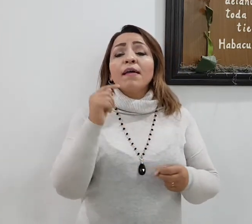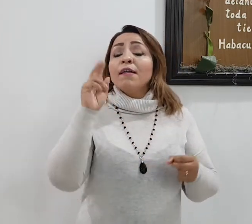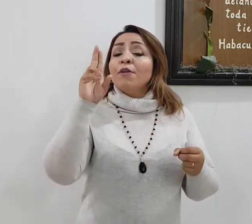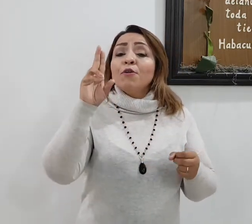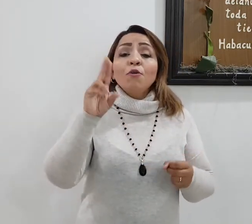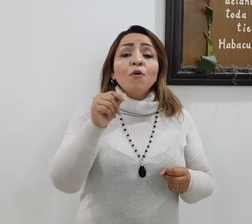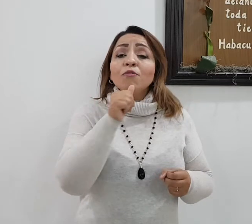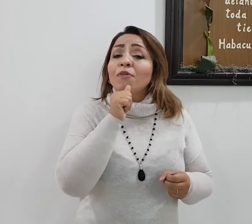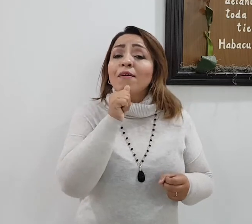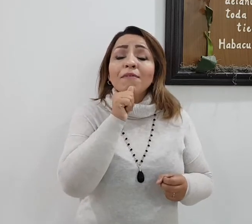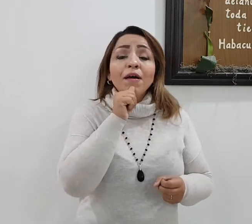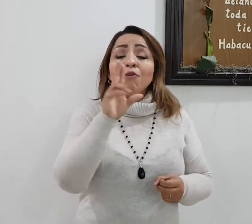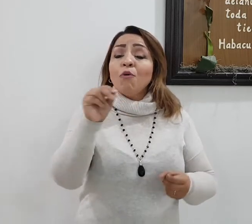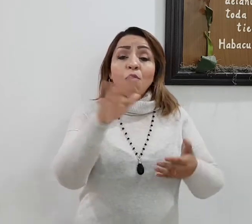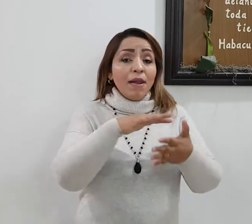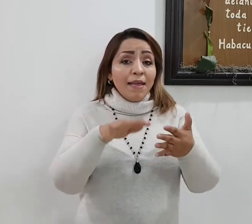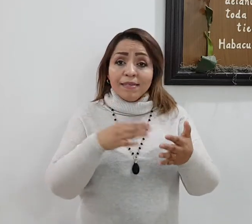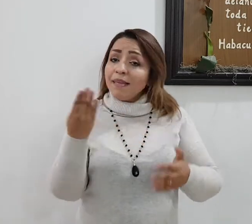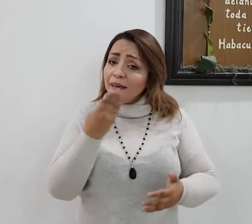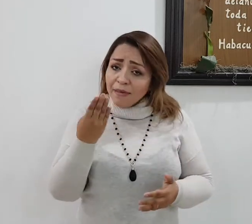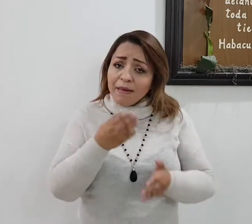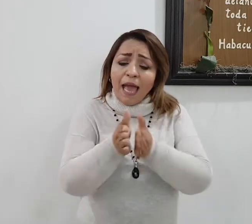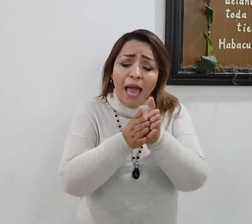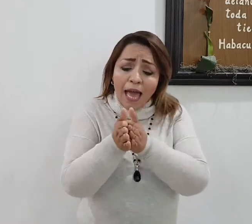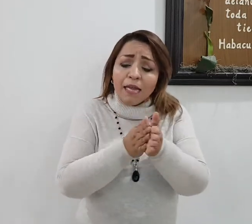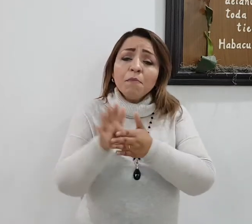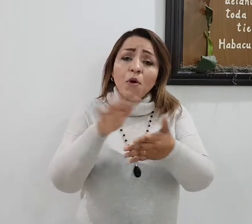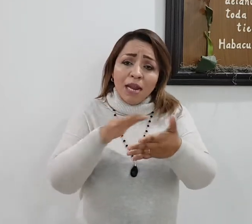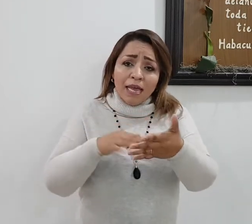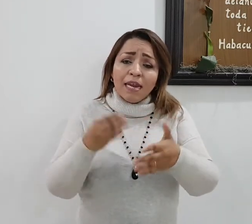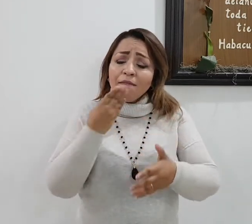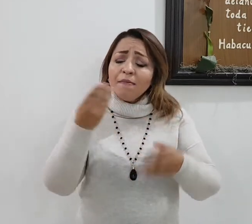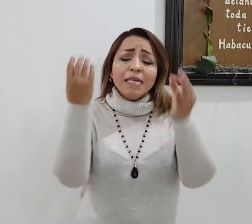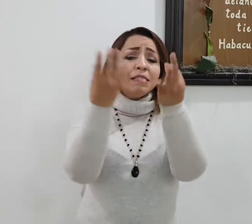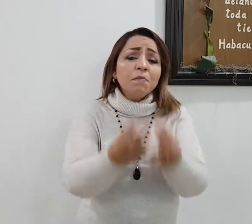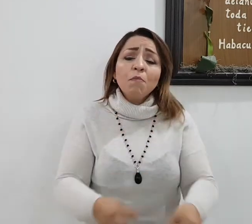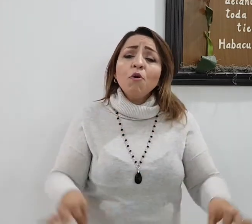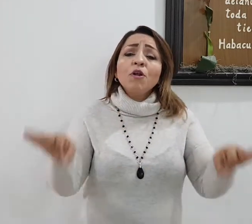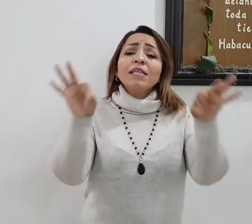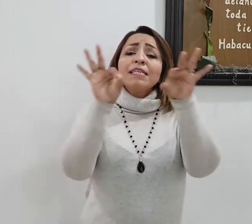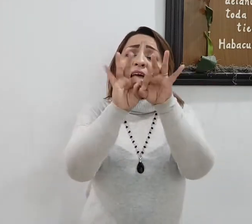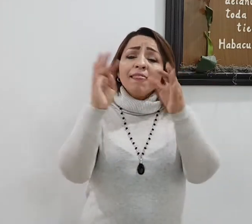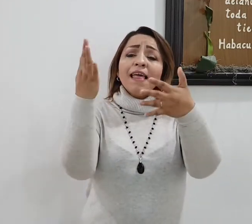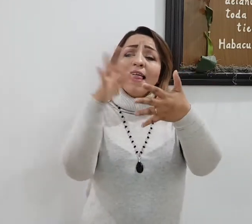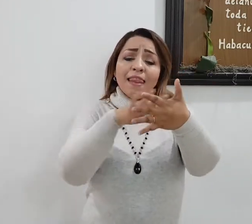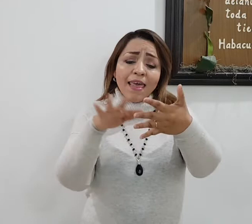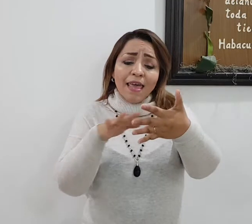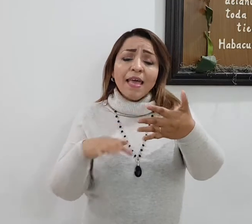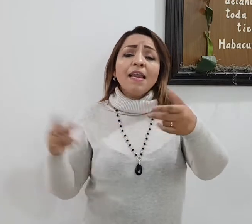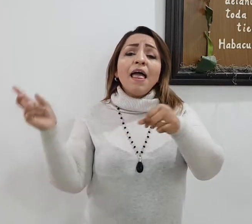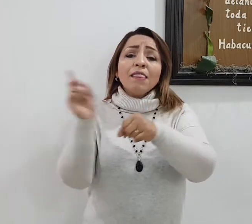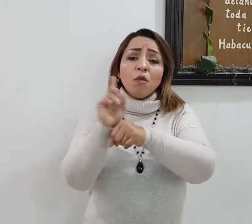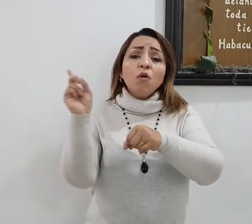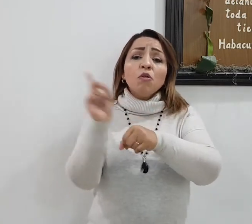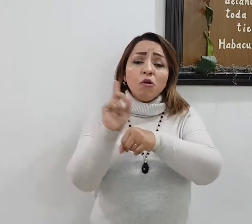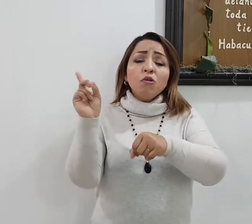oído bastante hablar acerca de qué importante es leer la Biblia todos los días. Hasta ya hay una aplicación ahí para poder estar en un